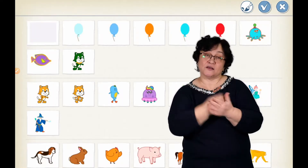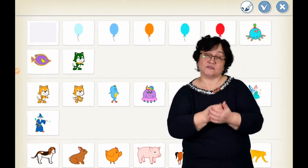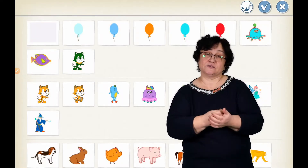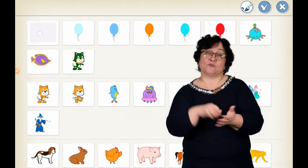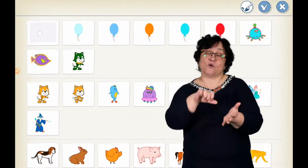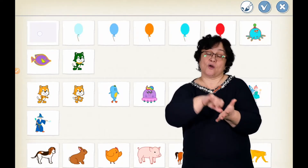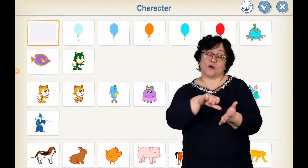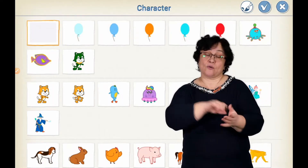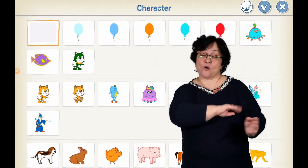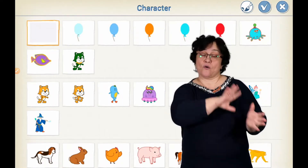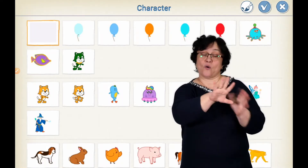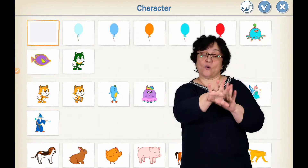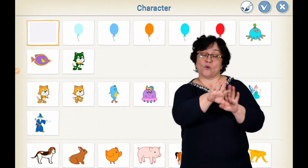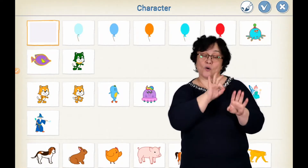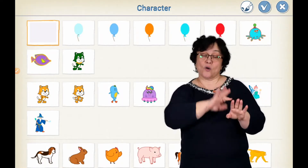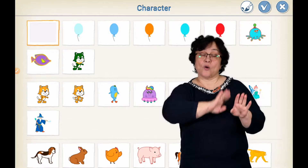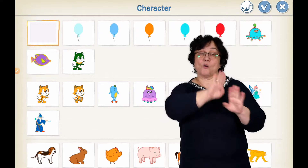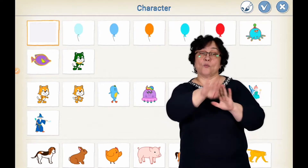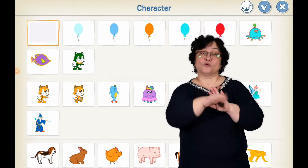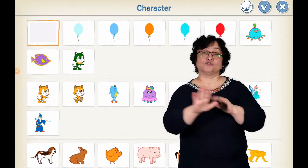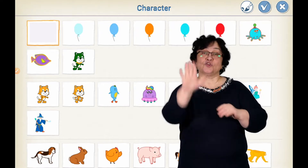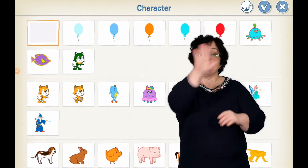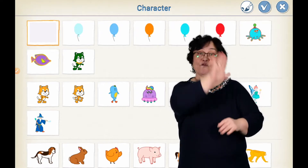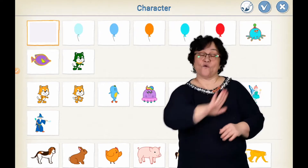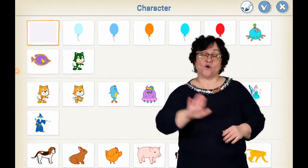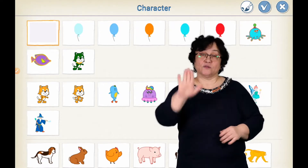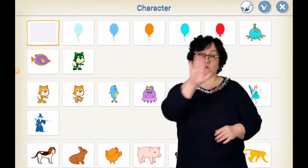власного героя. Обираємо порожній фон.